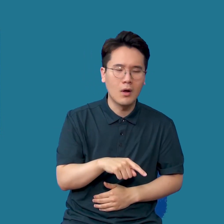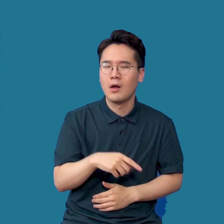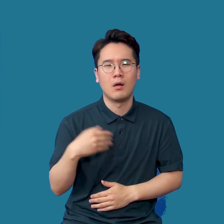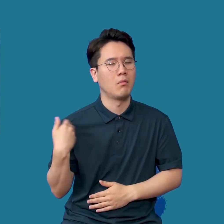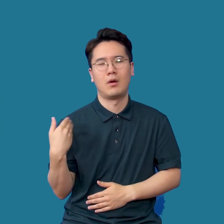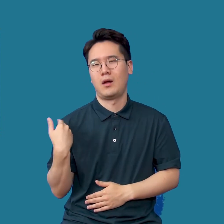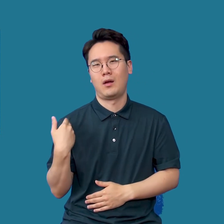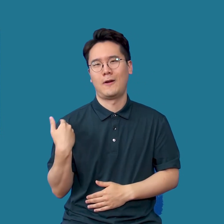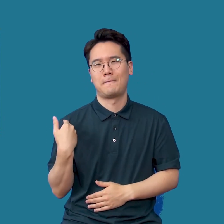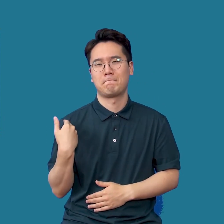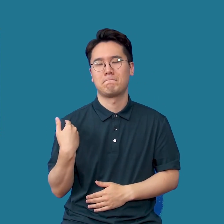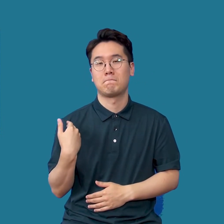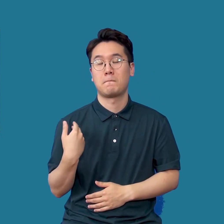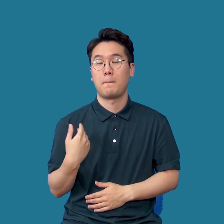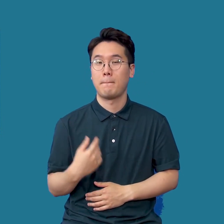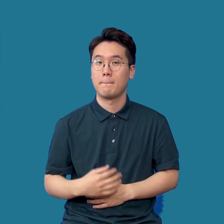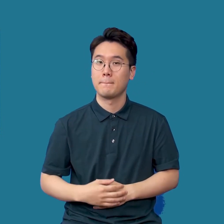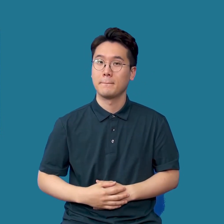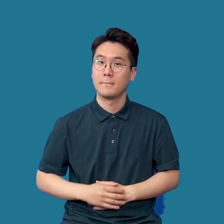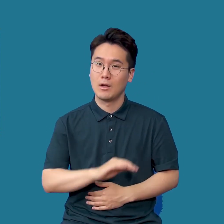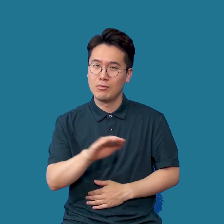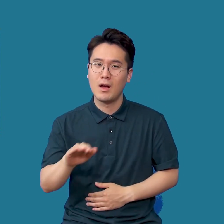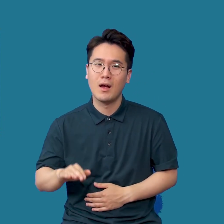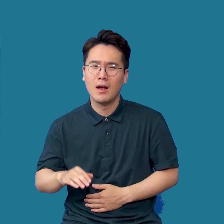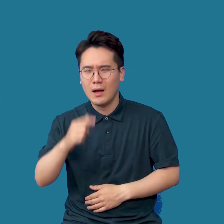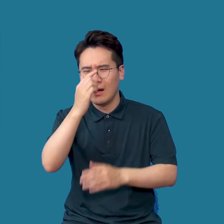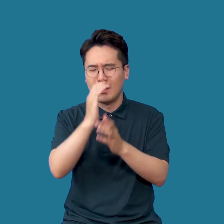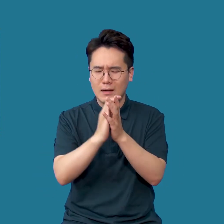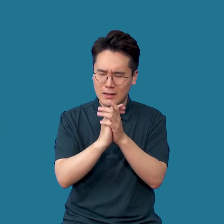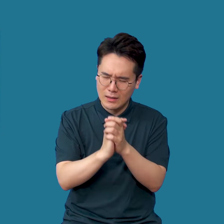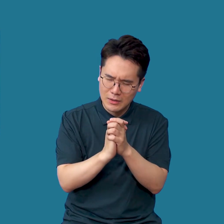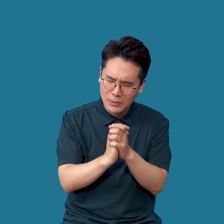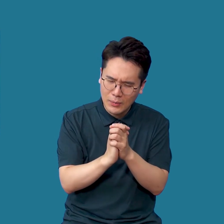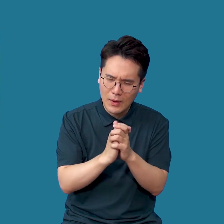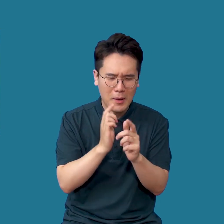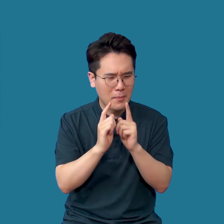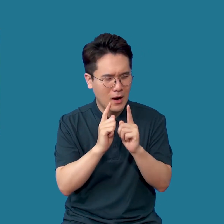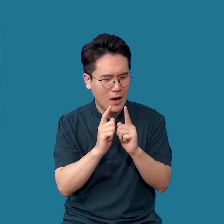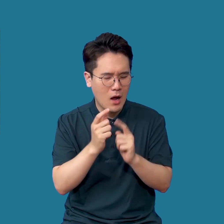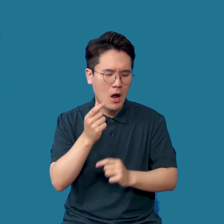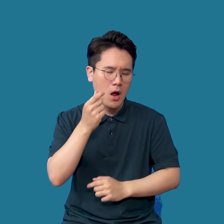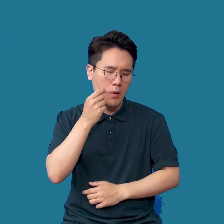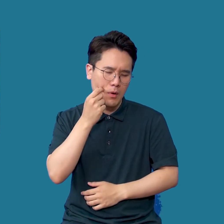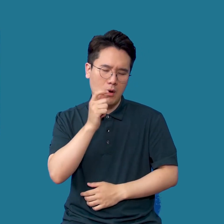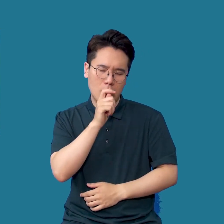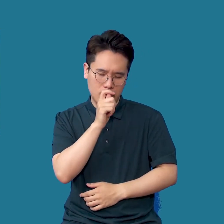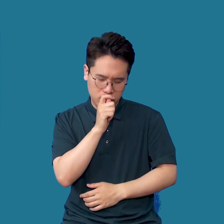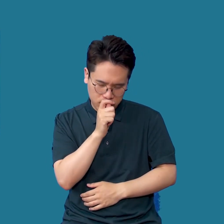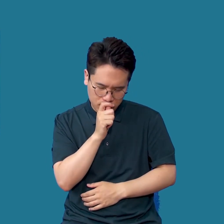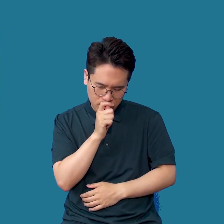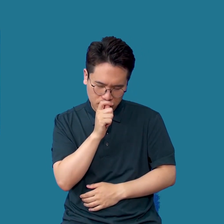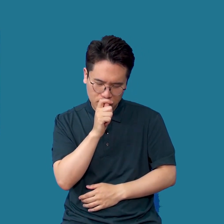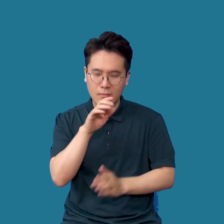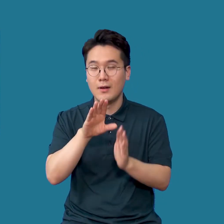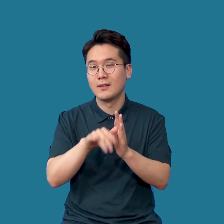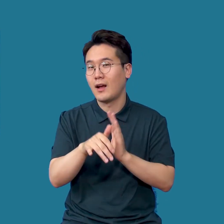기도가 나오지 않을 때가 있습니다. 너무 큰 걱정거리를 만나면 기도가 나오지를